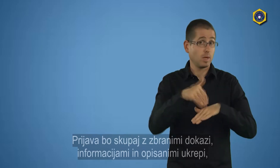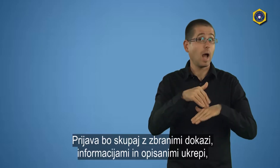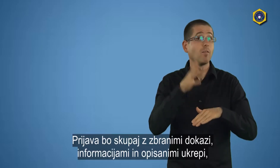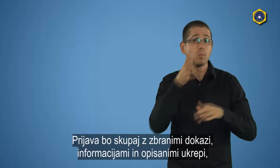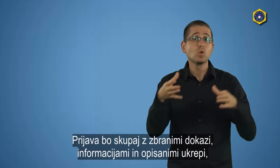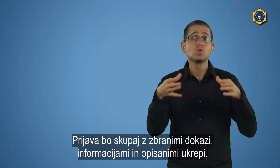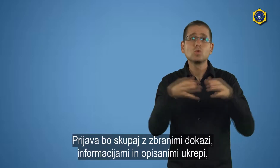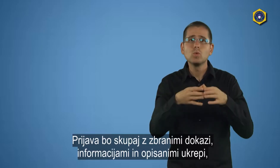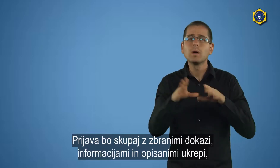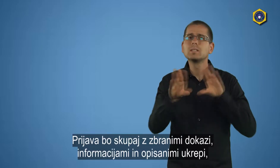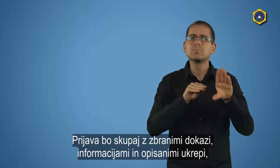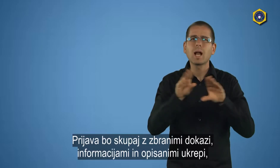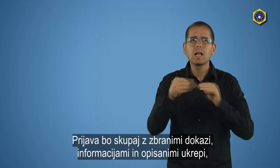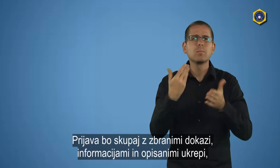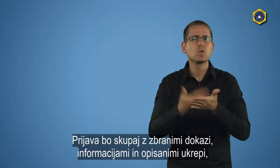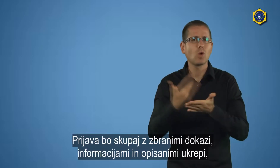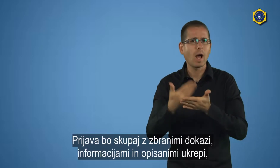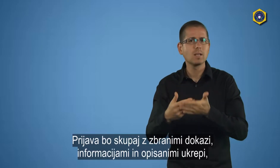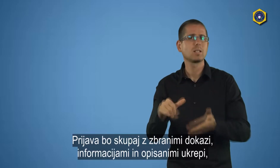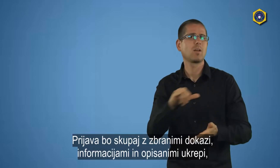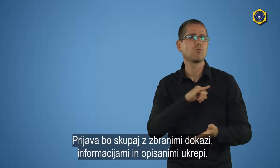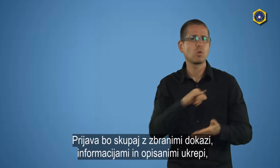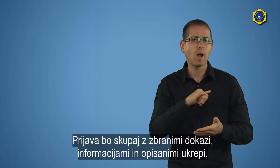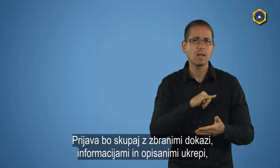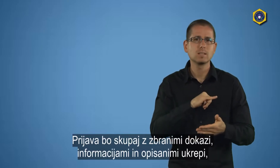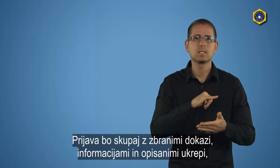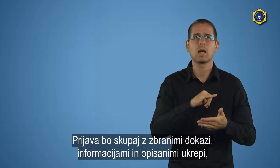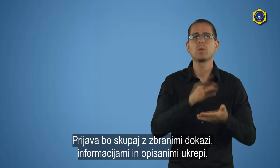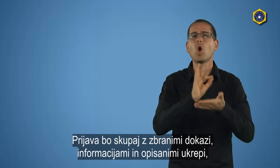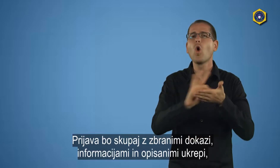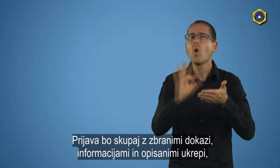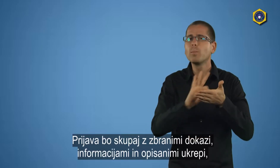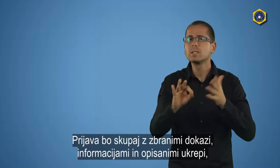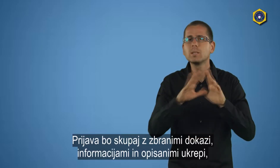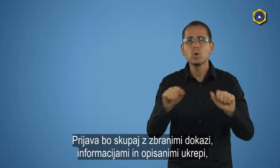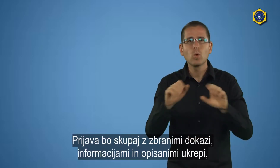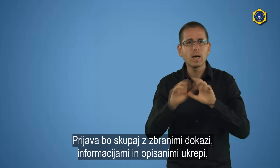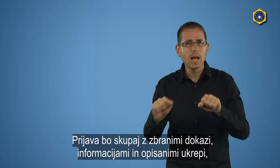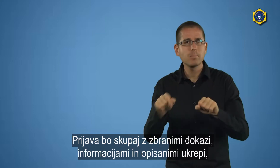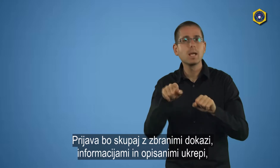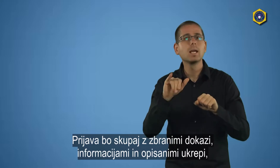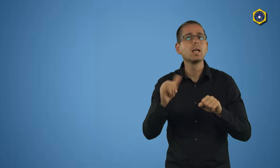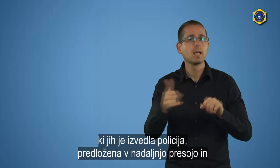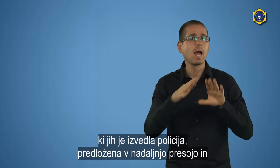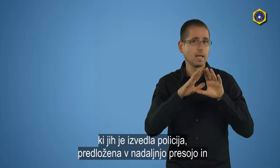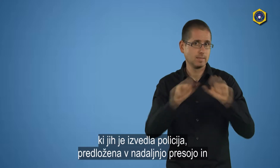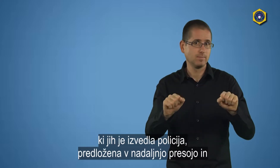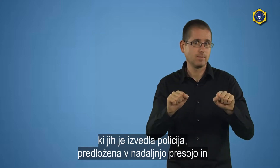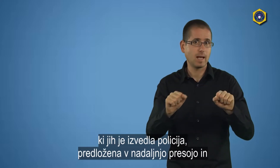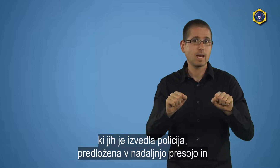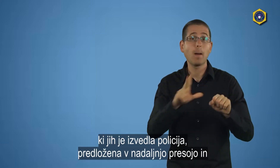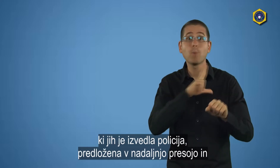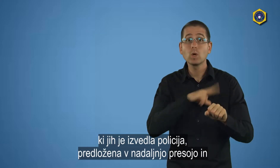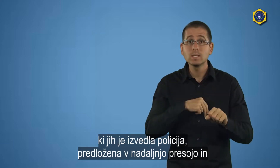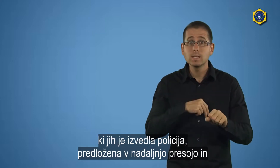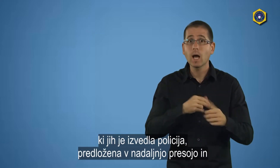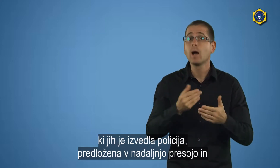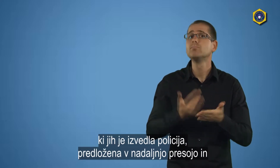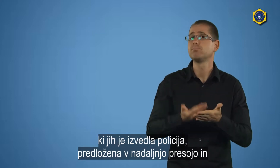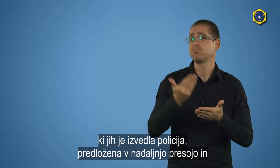Prijava bo skupaj z zbranimi dokazi, informacijami in opisanimi ukrepi, ki jih je izvedla policija, predložena v